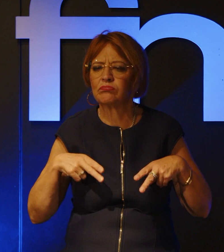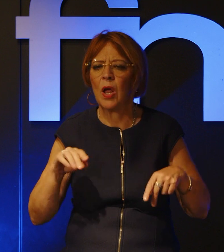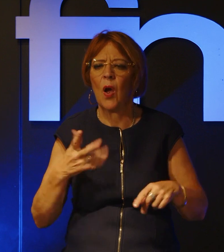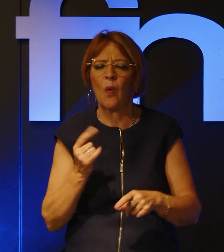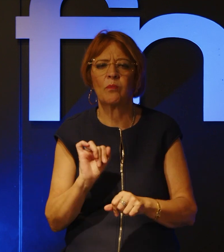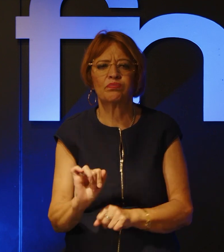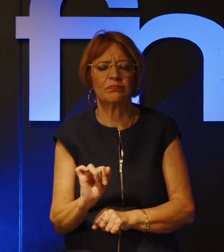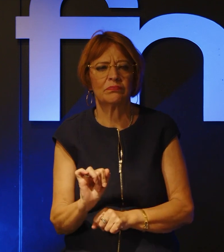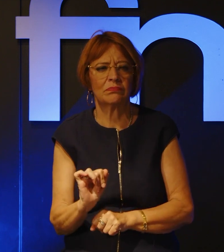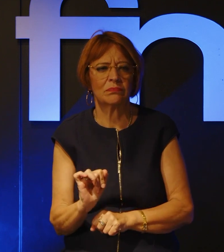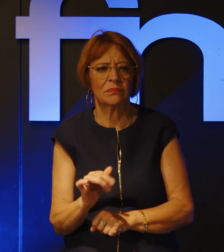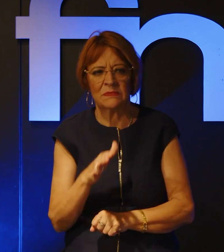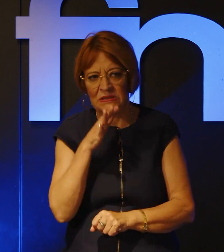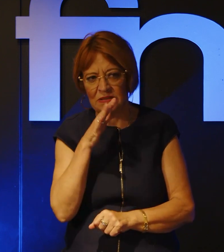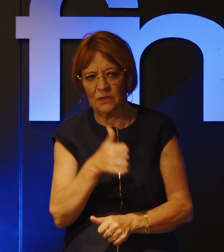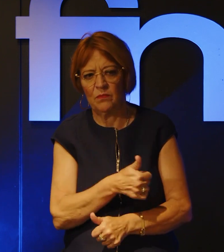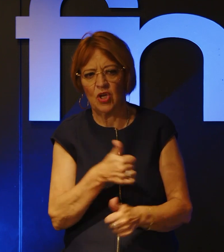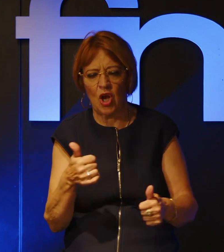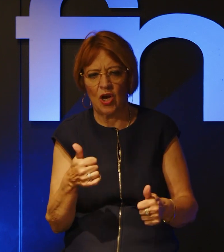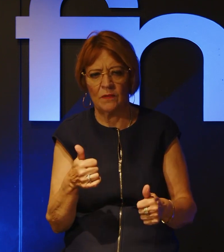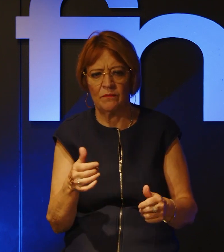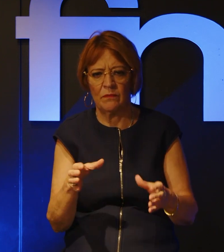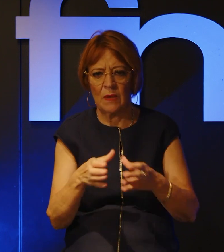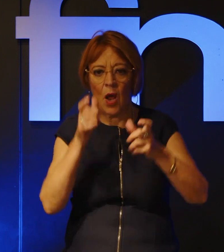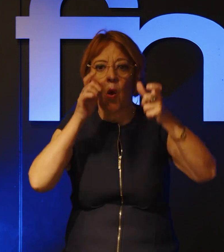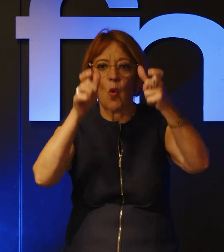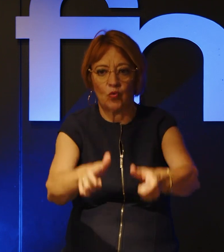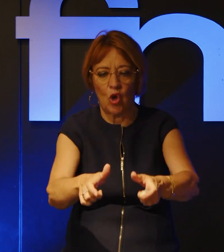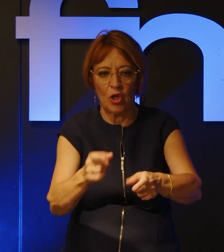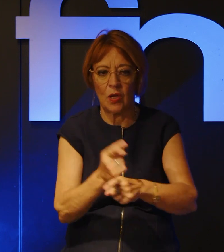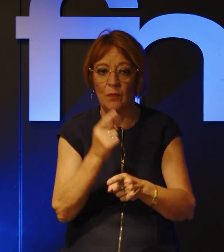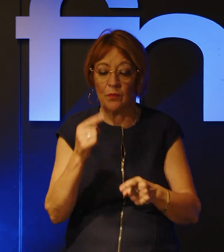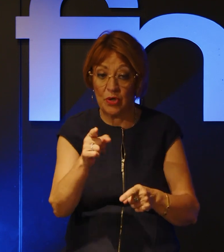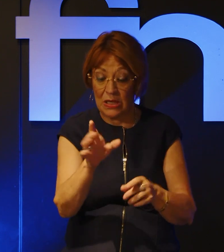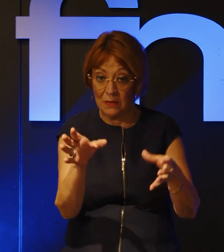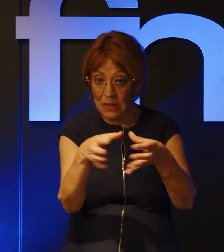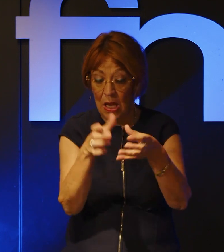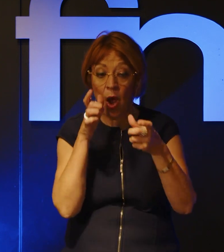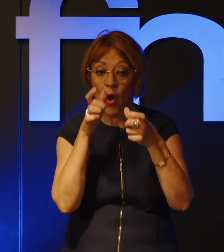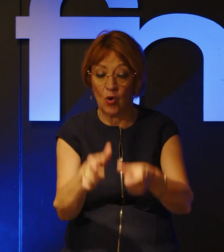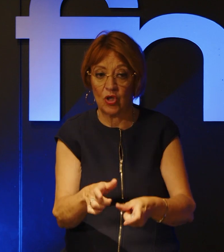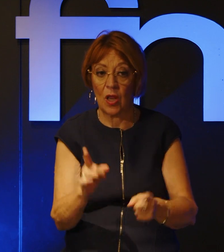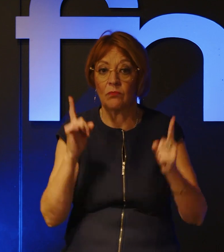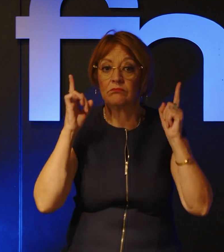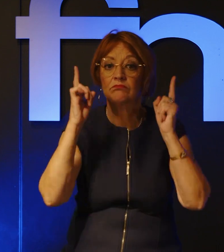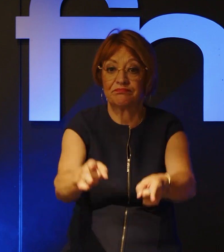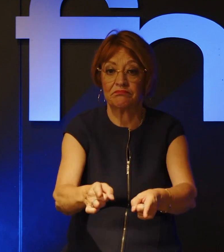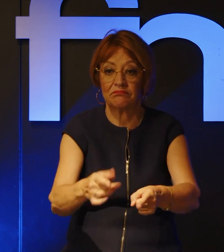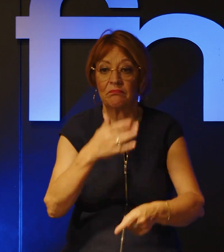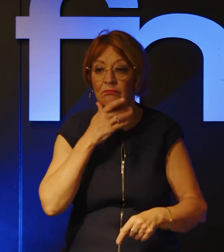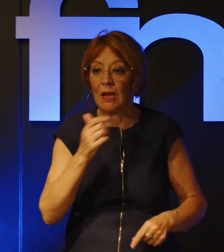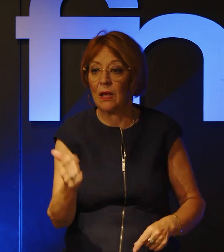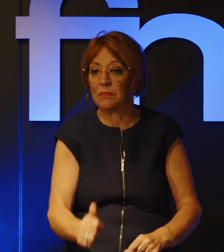uma categoria melhor dizendo de uma classe dominante porque é essa classe dominante que vai impor a